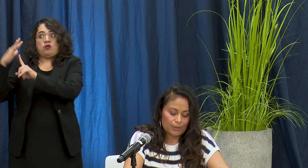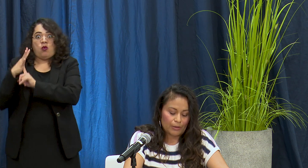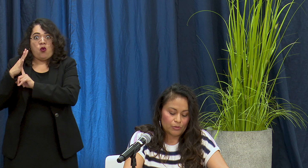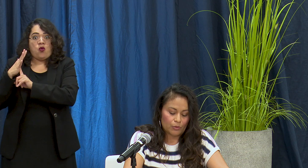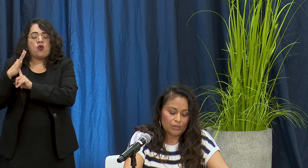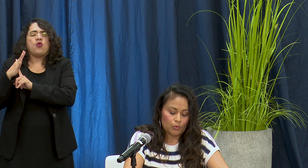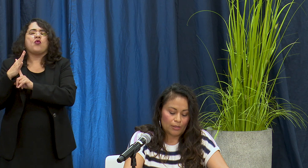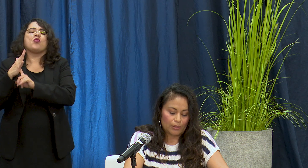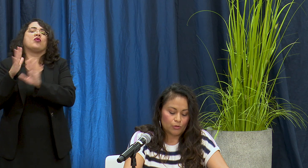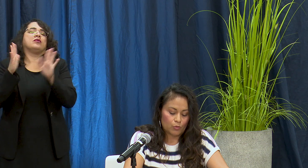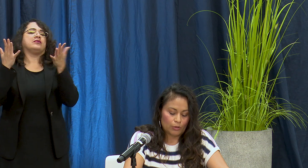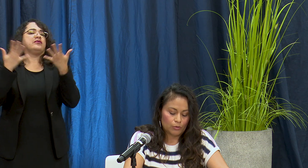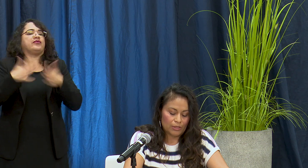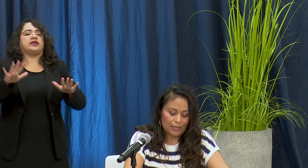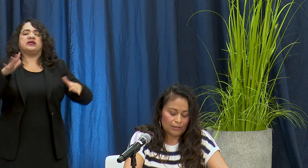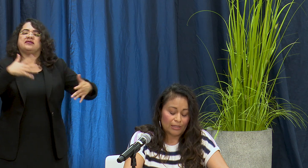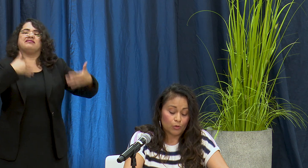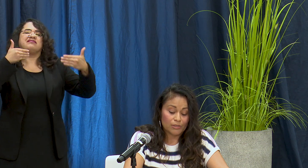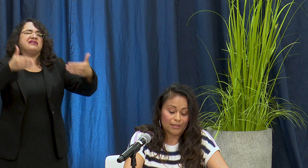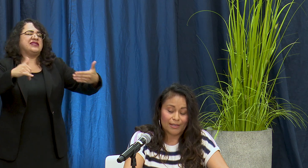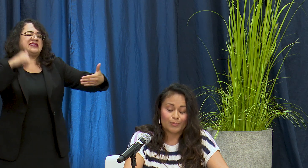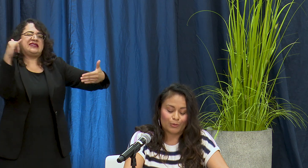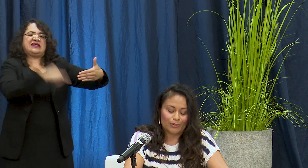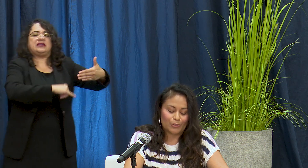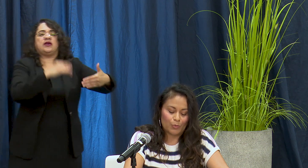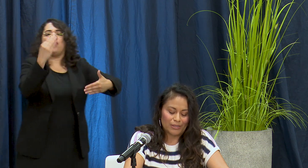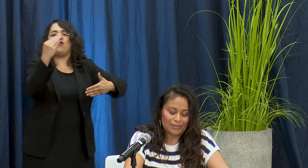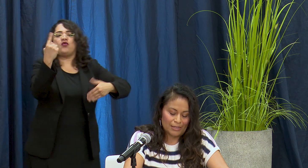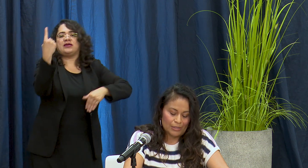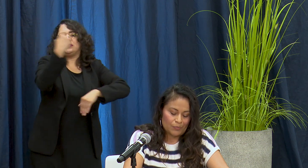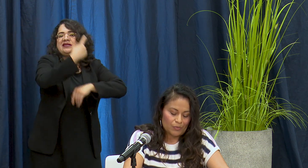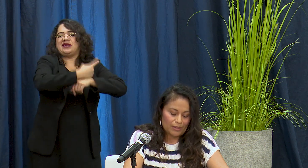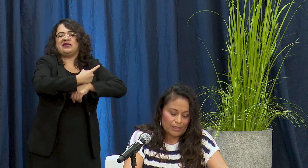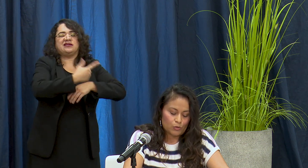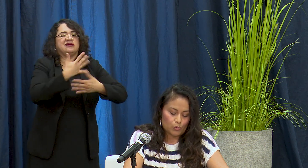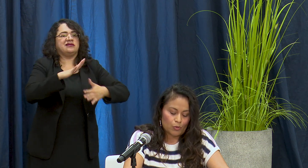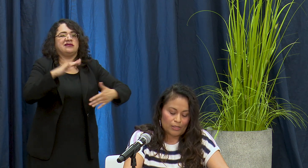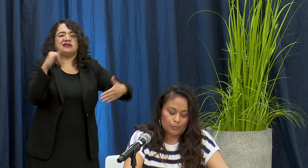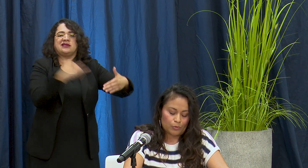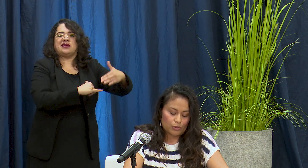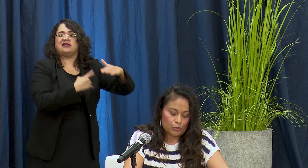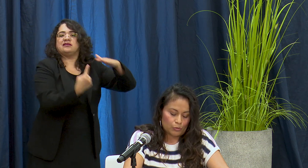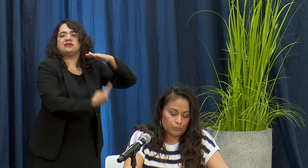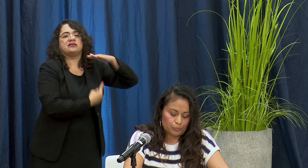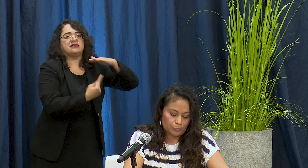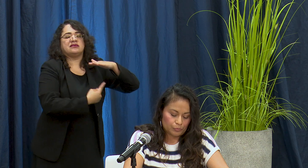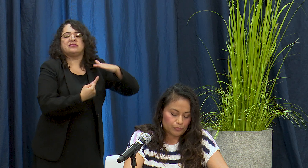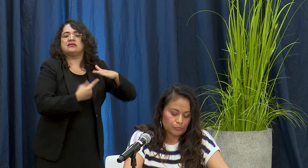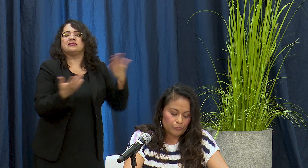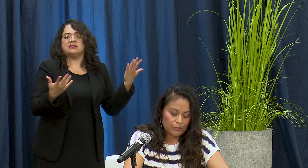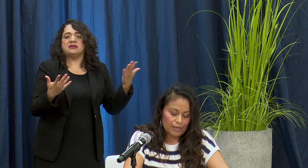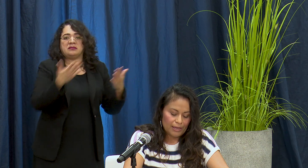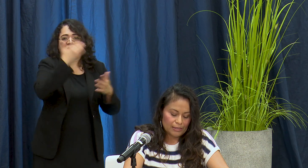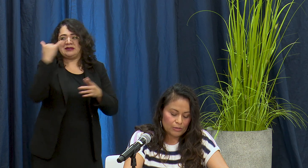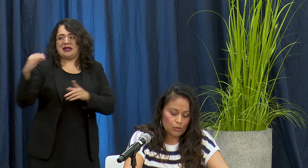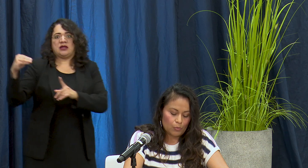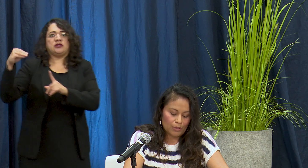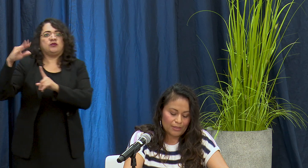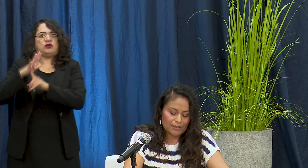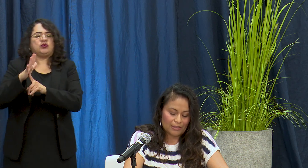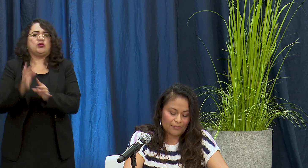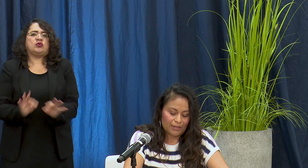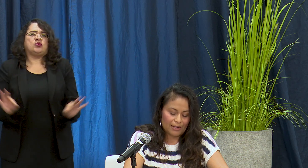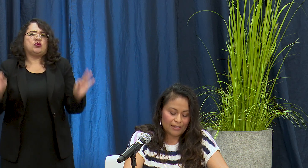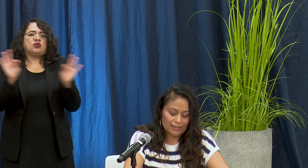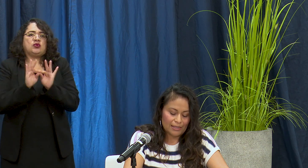siga las precauciones durante los 14 días después de su exposición. Esto